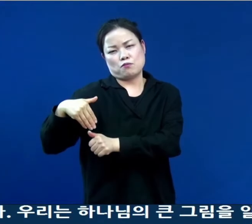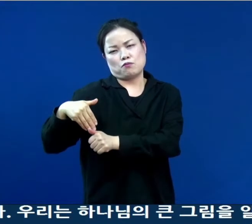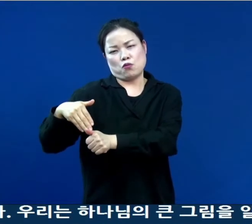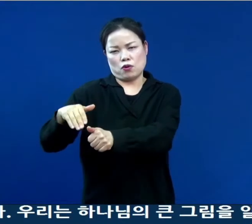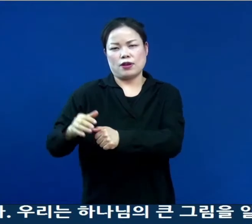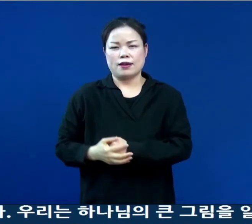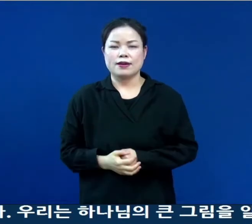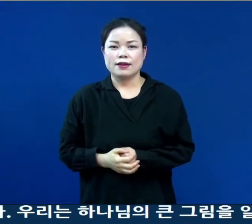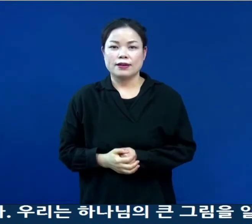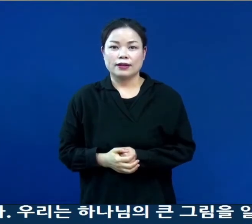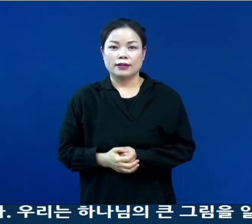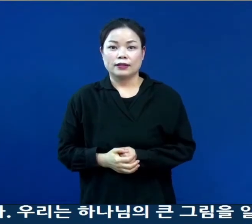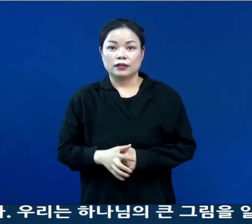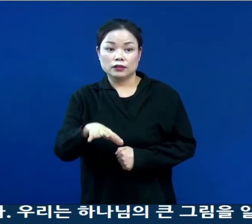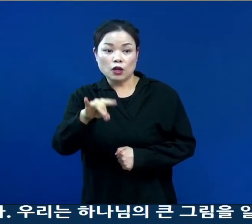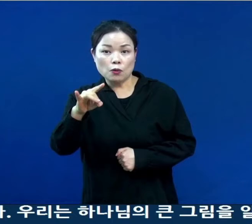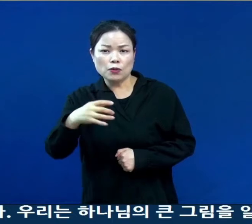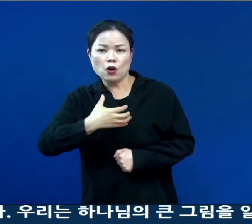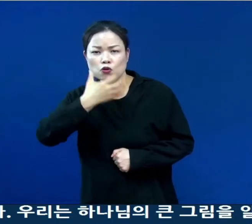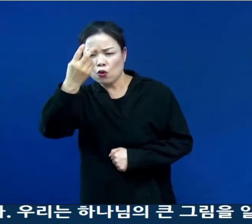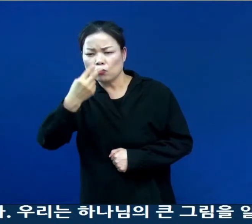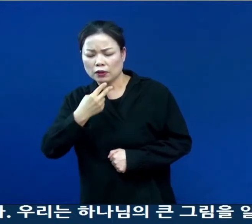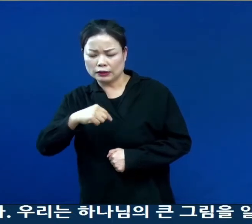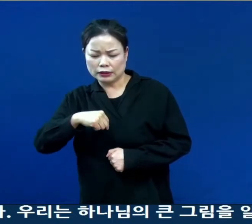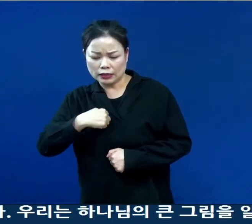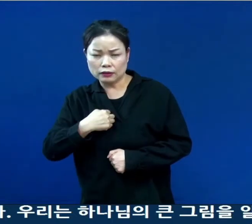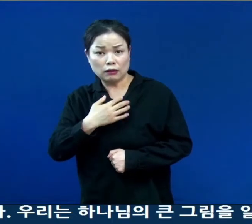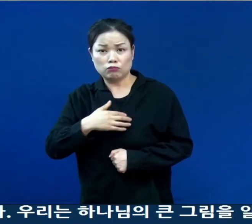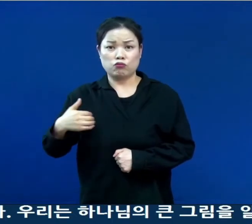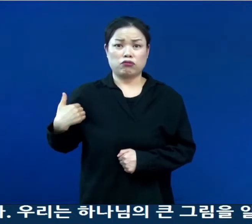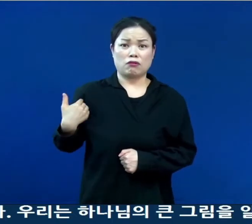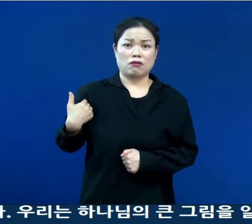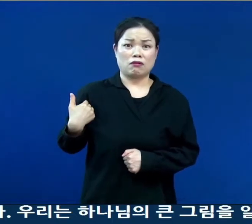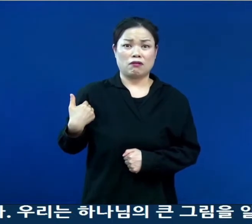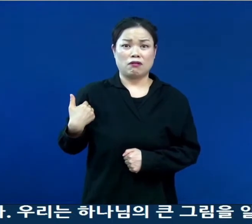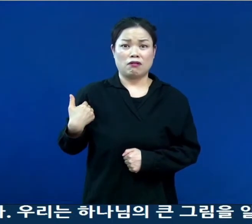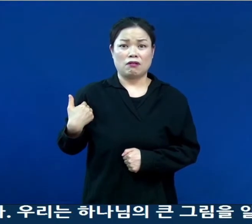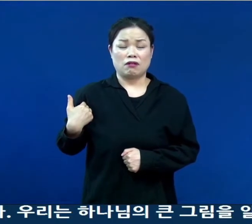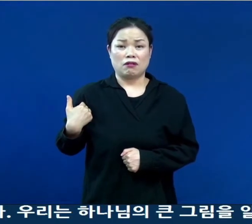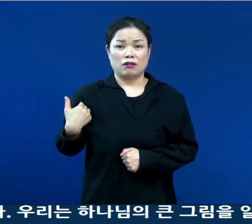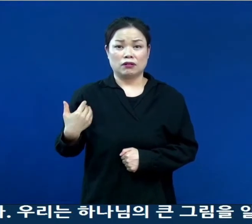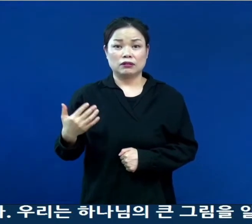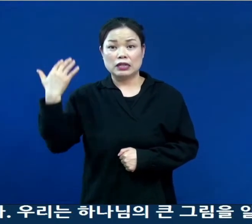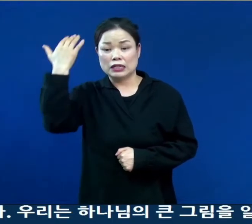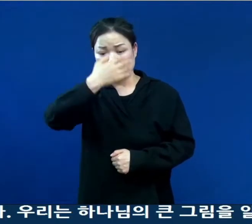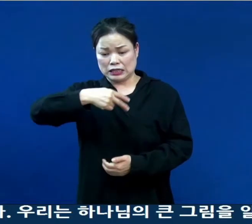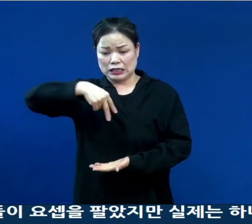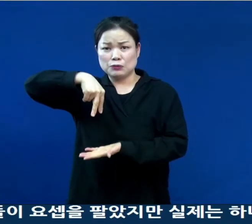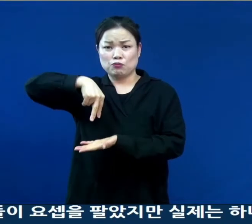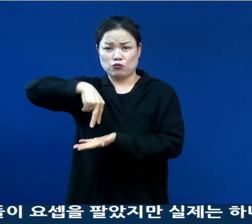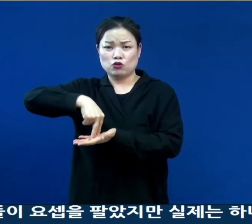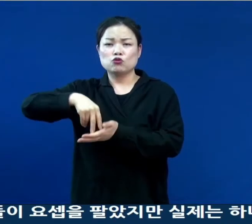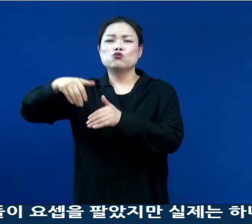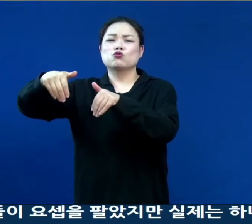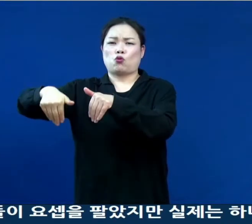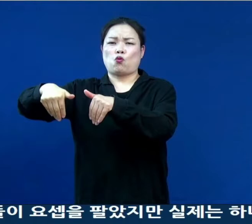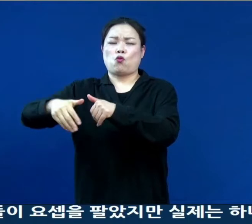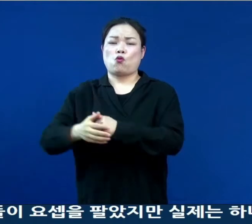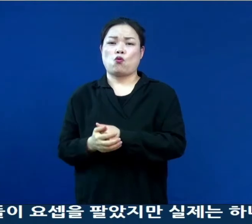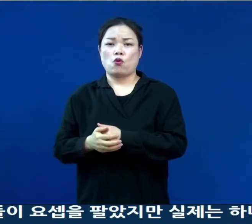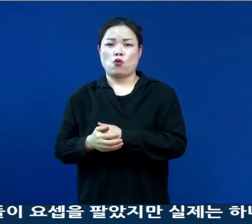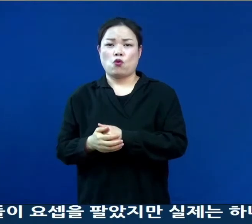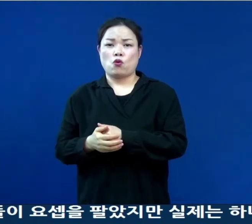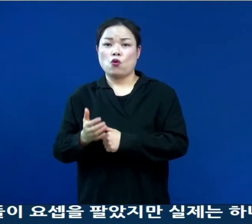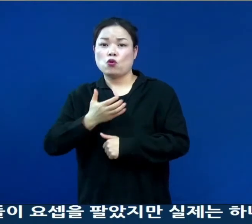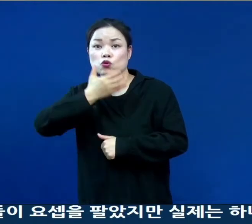것입니다. 처음에 요셉 자신이 이 사실을 알 리가 없습니다. 그래서 그의 신분은 종이었습니다.